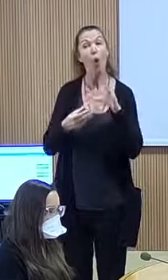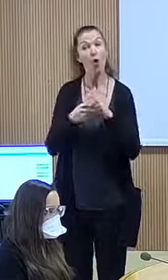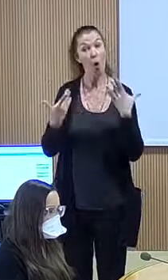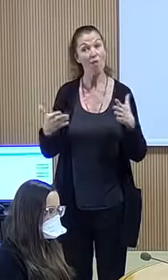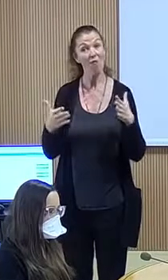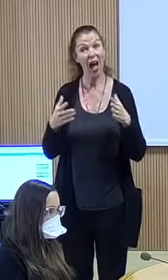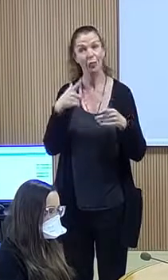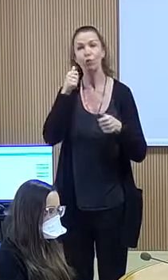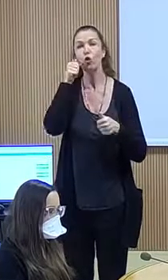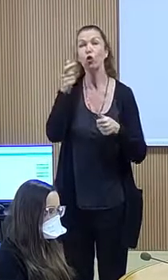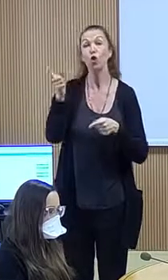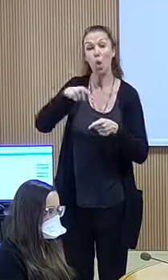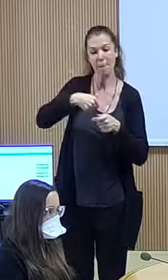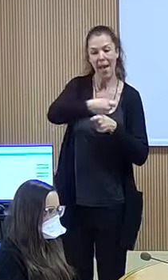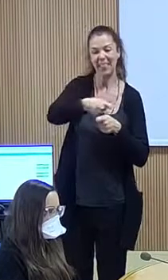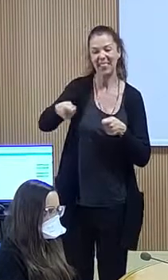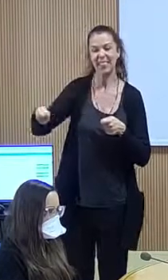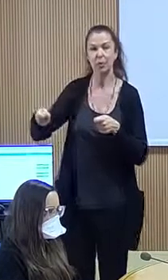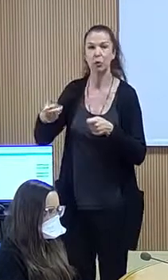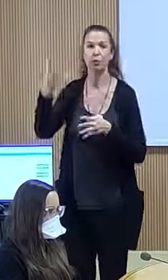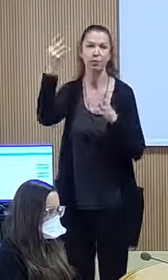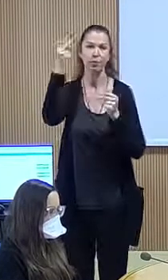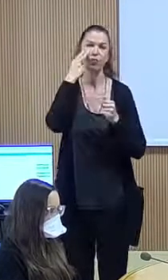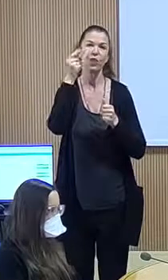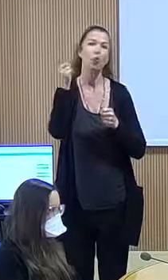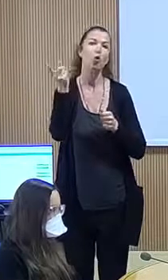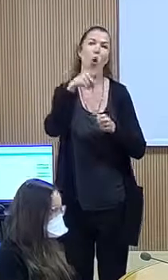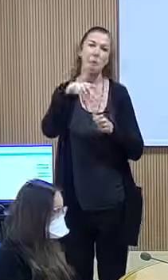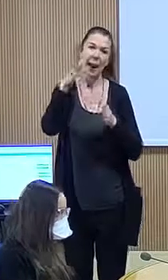a domani una giornata